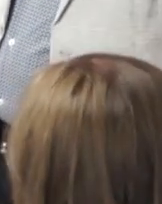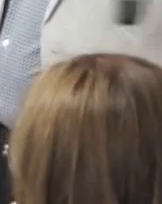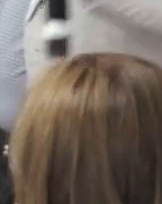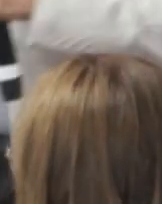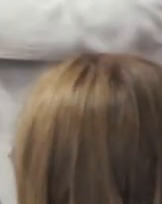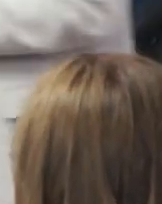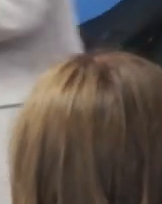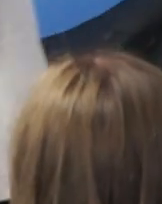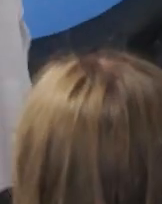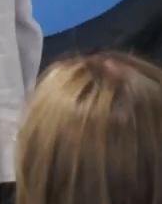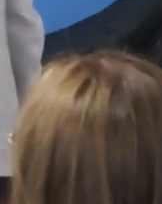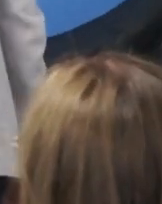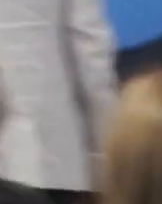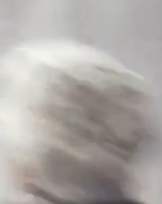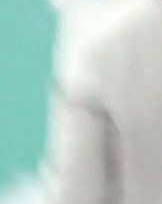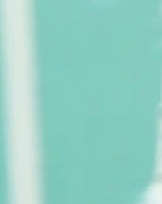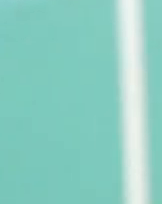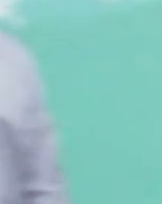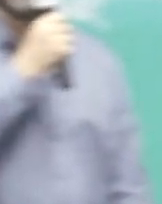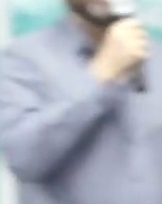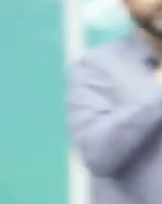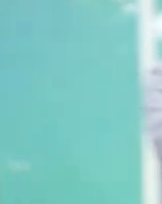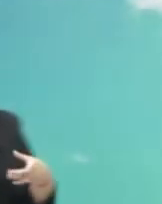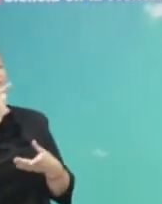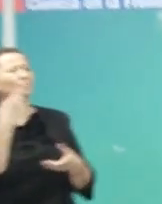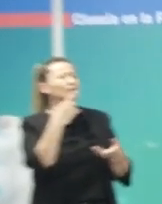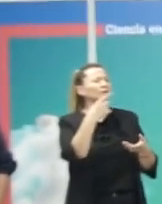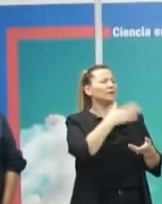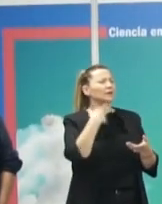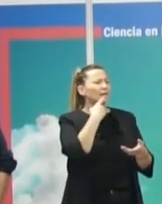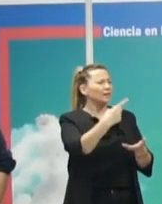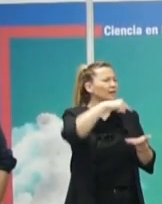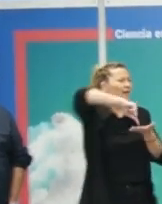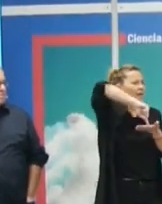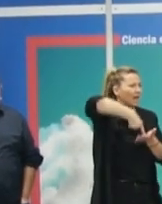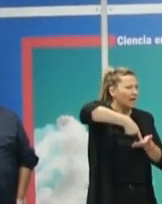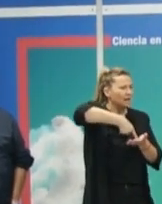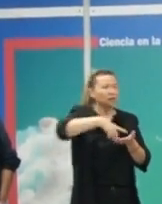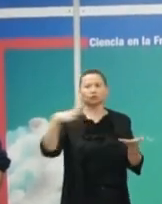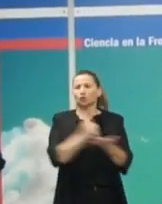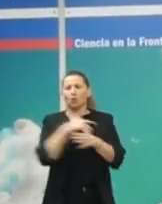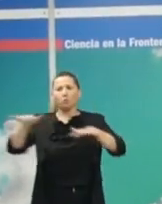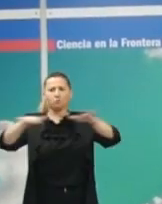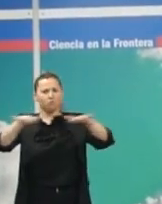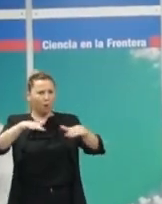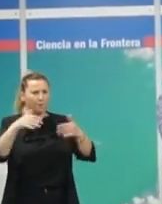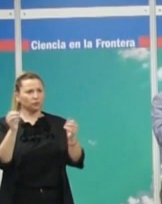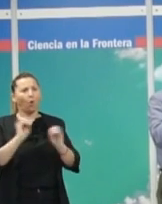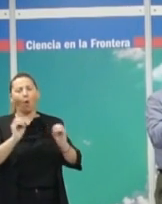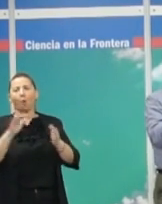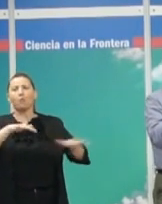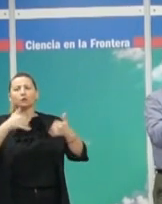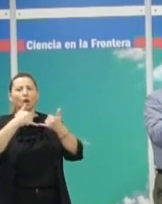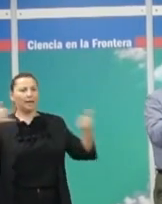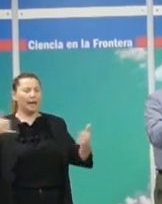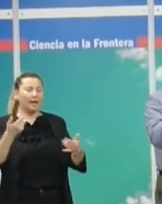Cuando dices gira, ¿a qué te refieres? ¿Gira sobre su propio eje? Bueno, todo está en movimiento. Todo tiene un momento angular, todo tiene un momento lineal. Y eso implica,